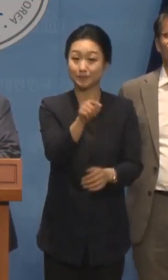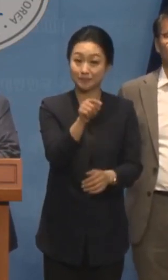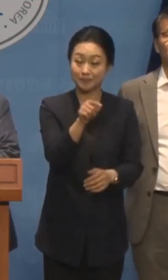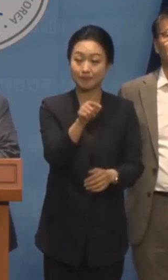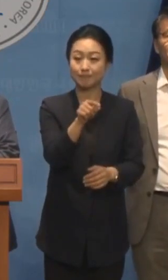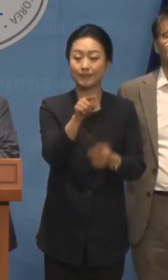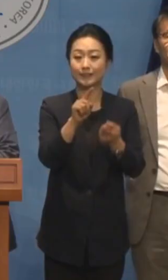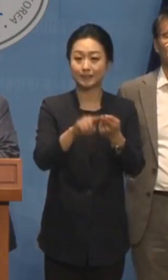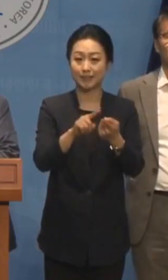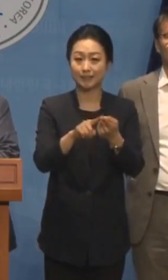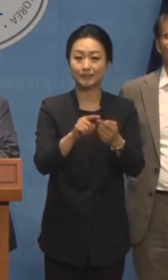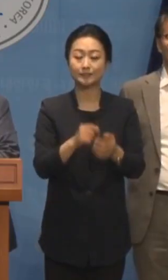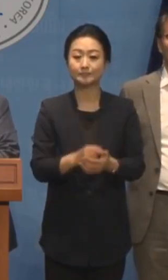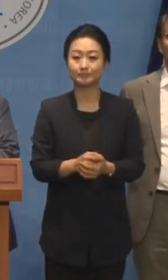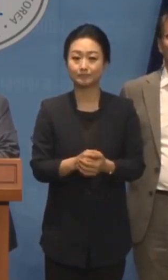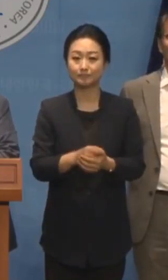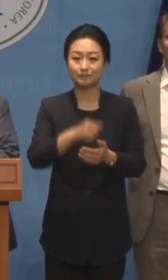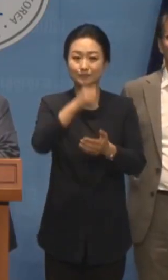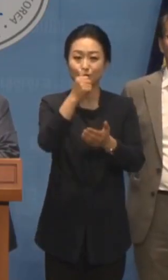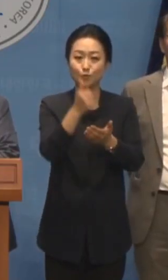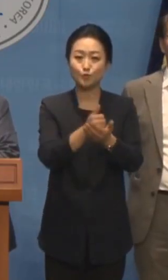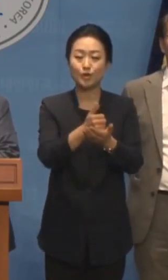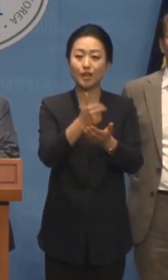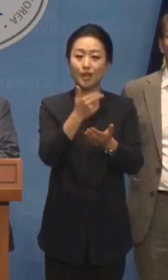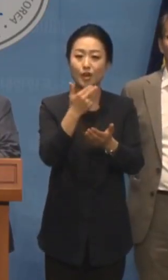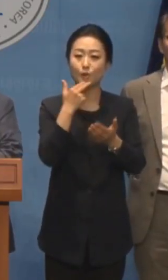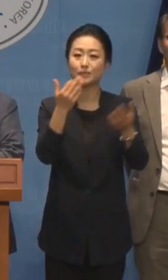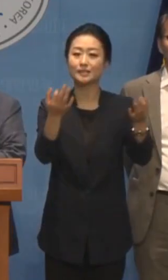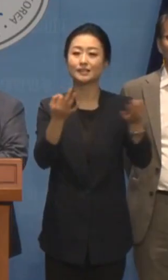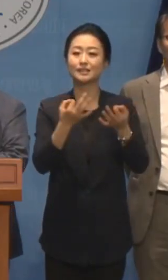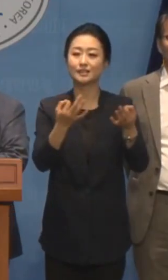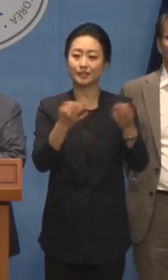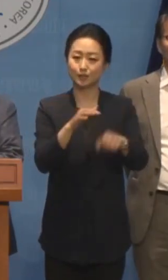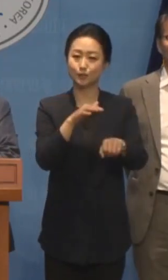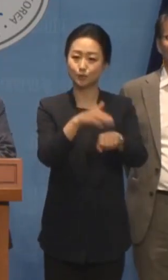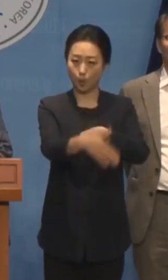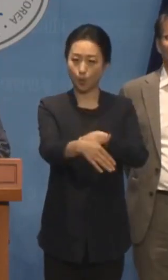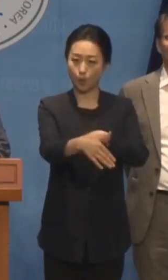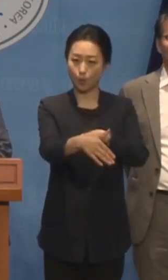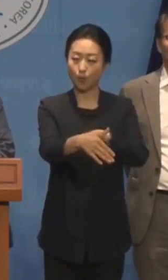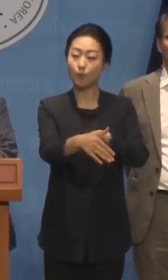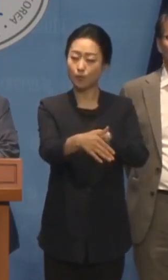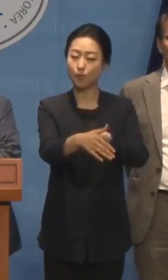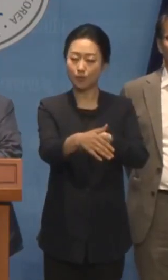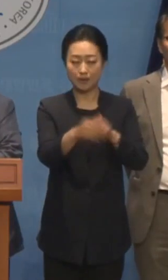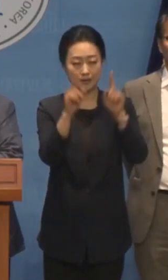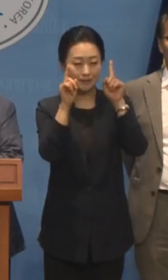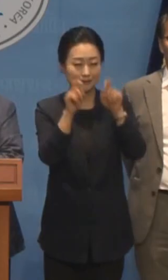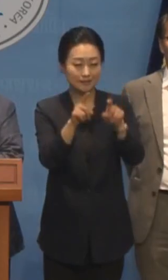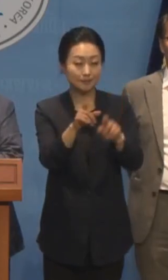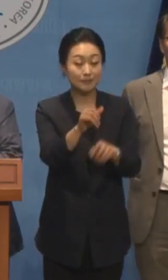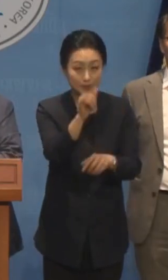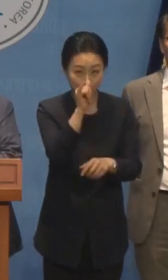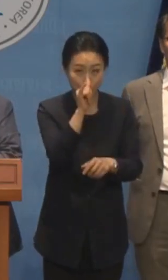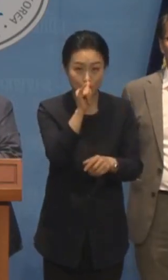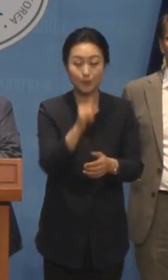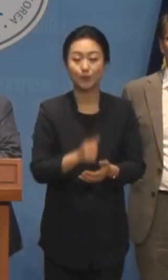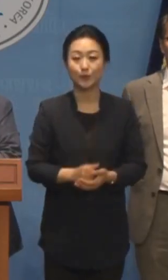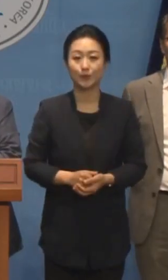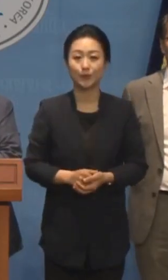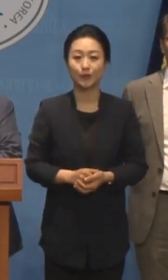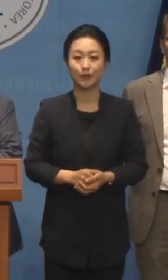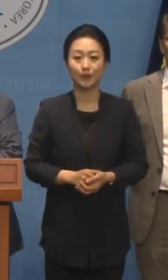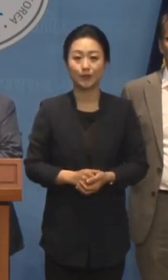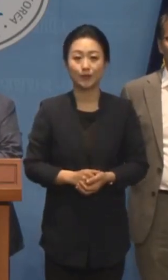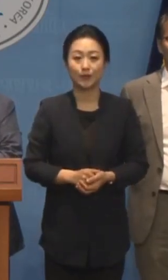수사심의위원회를 면죄부 쇼로 이렇게 악용하고 전락시키는 건 아닌지는 강한 우려가 지금 국민들 사이에 제기되고